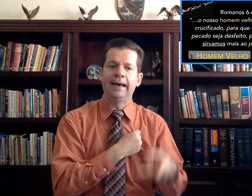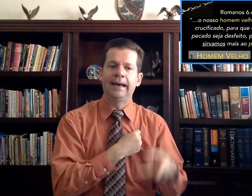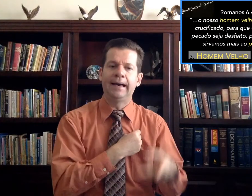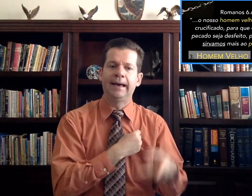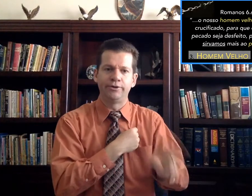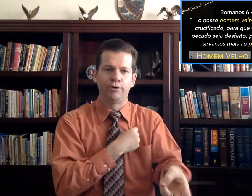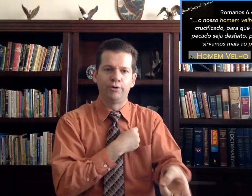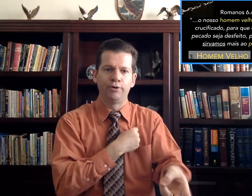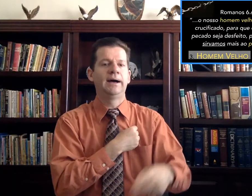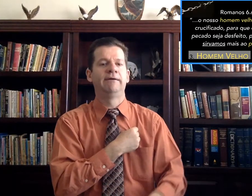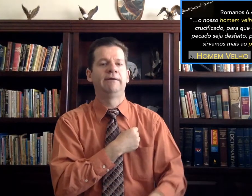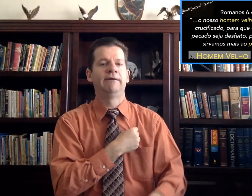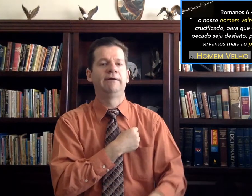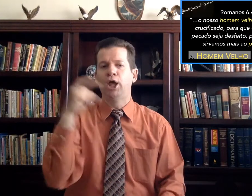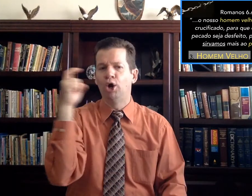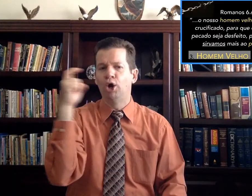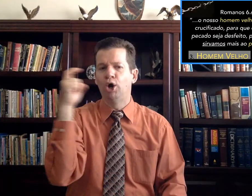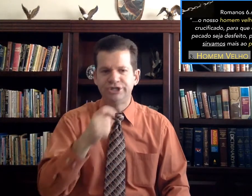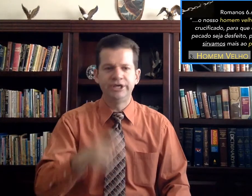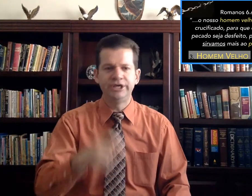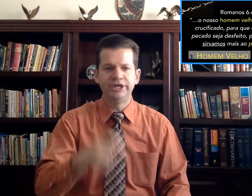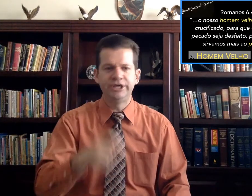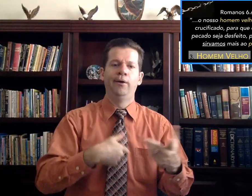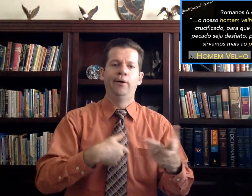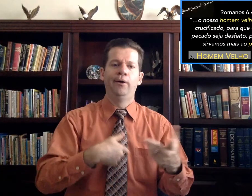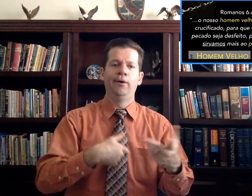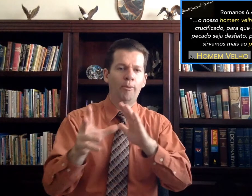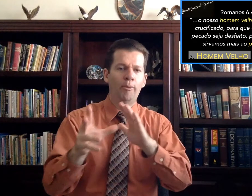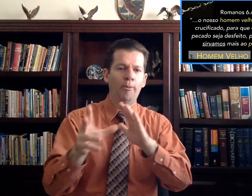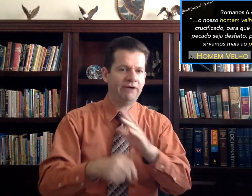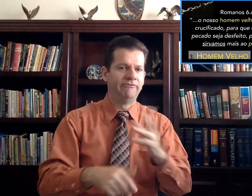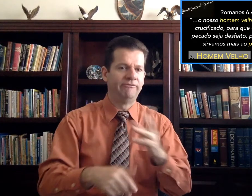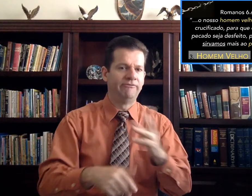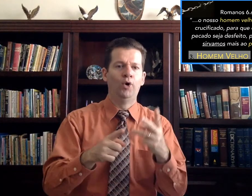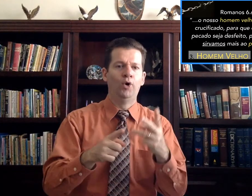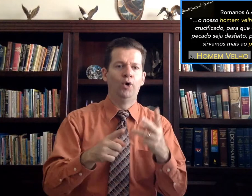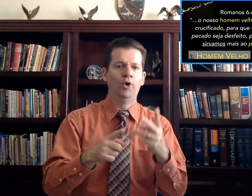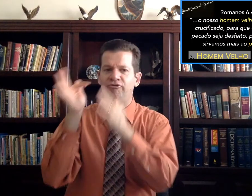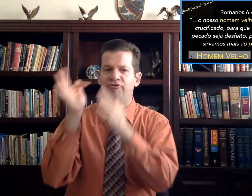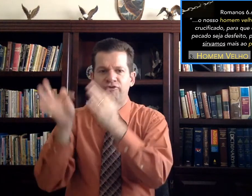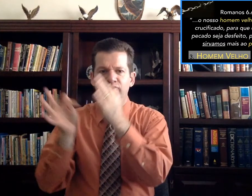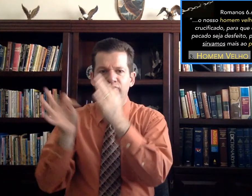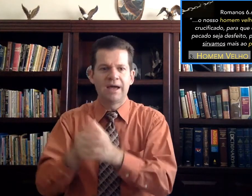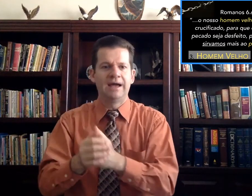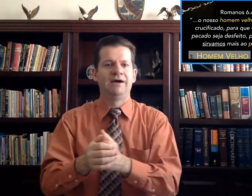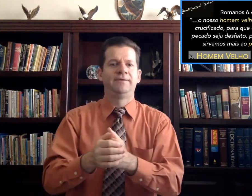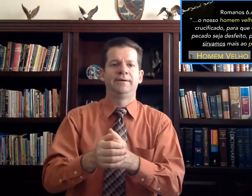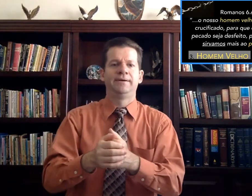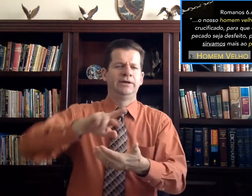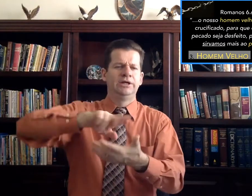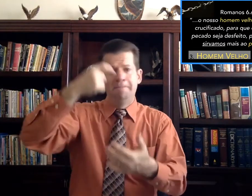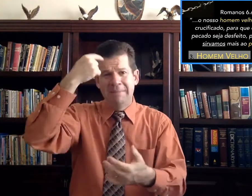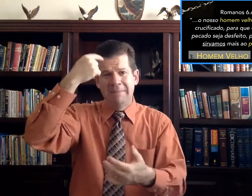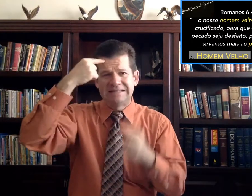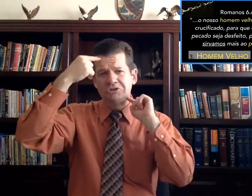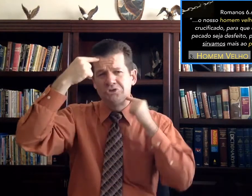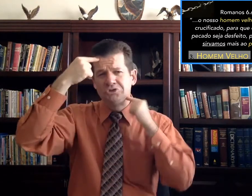pecado, continuava, eu mentia, ou roubava, ou fofocava, pensava